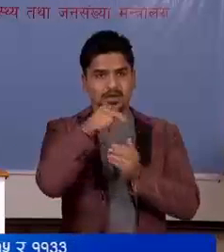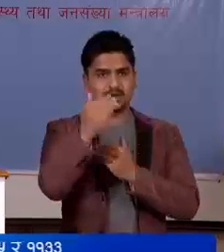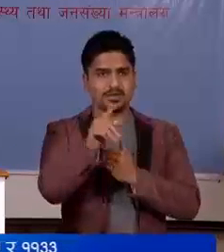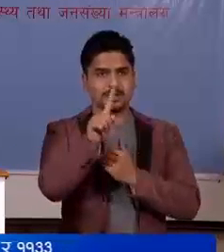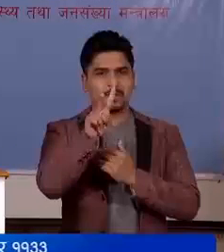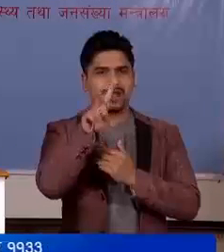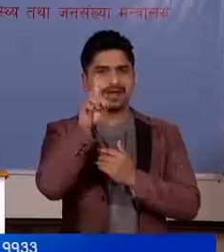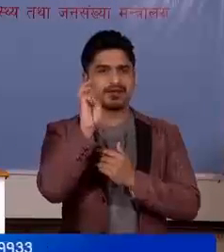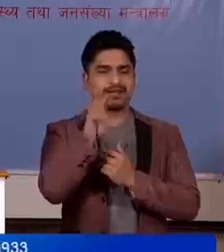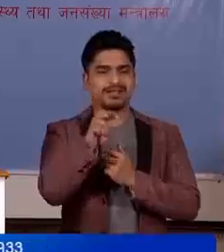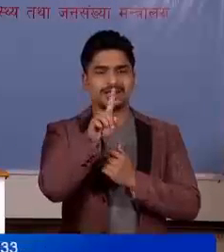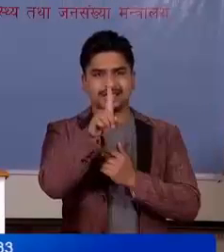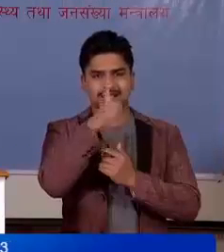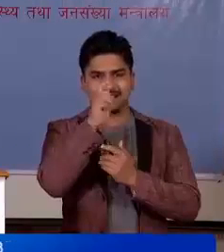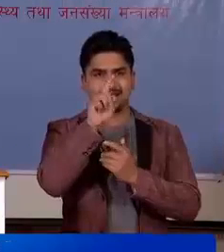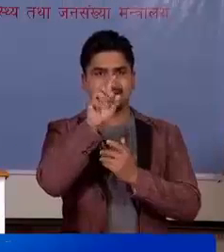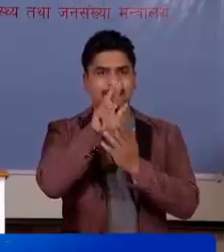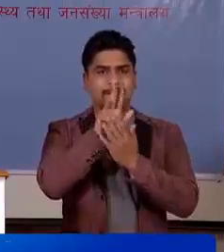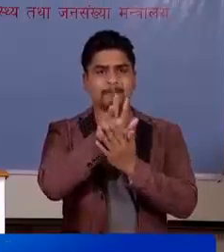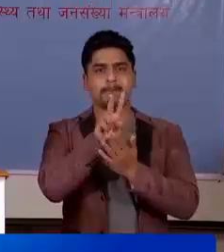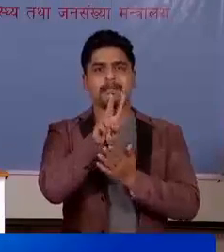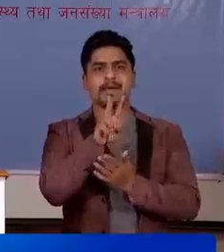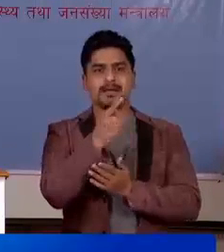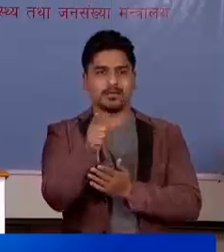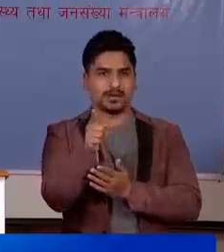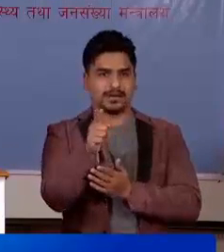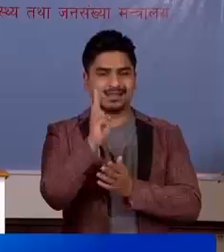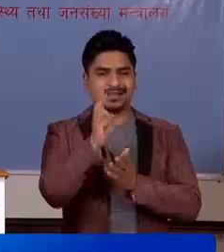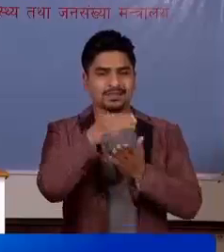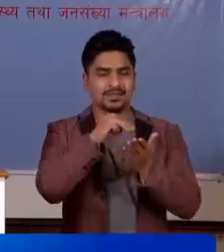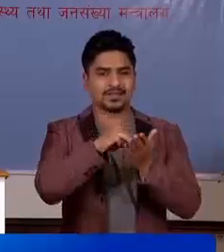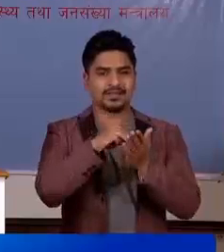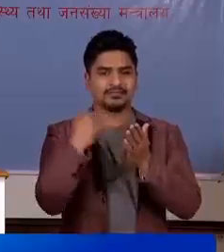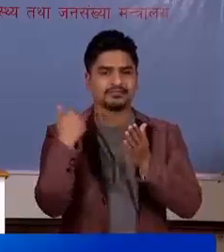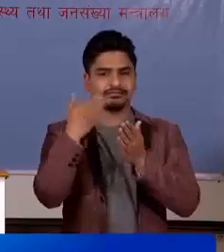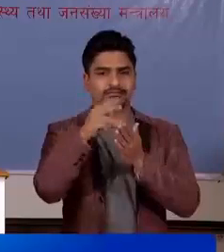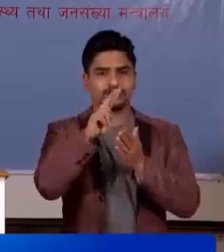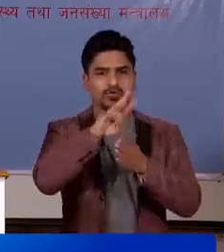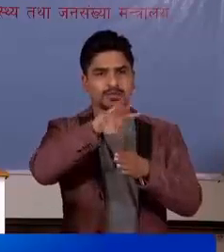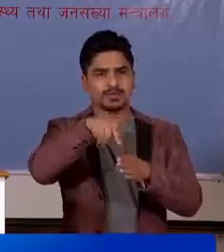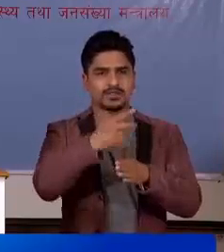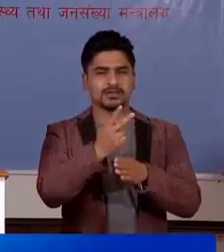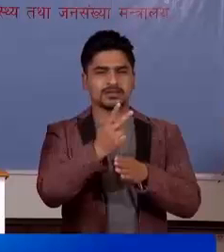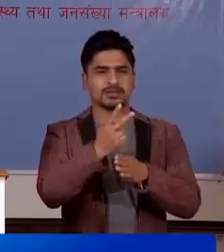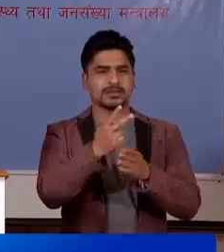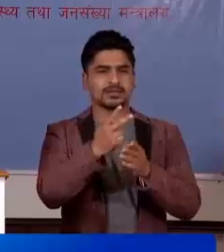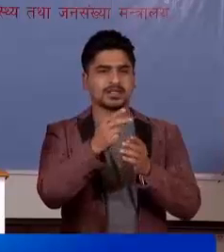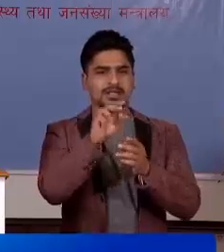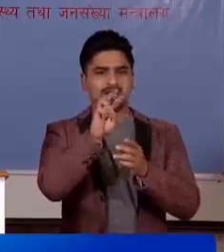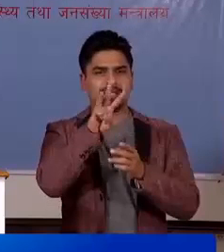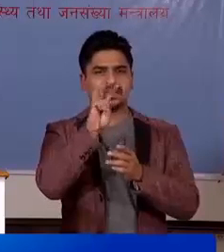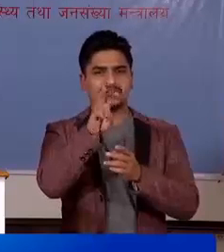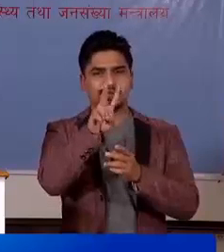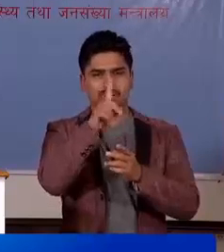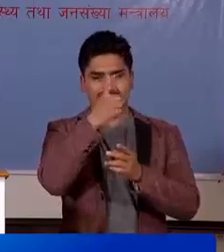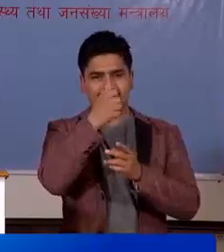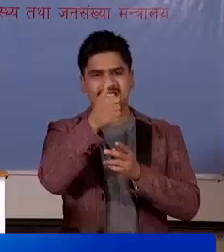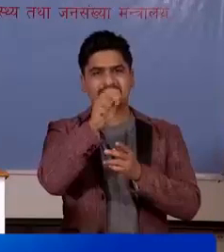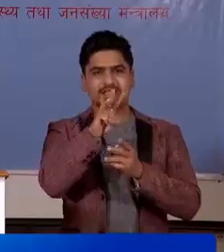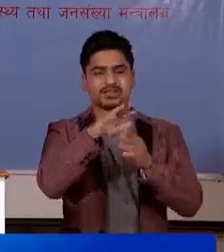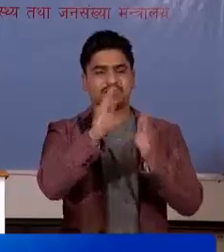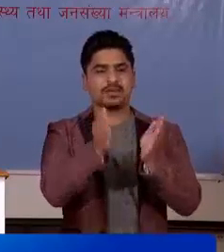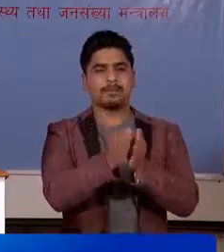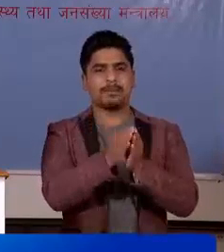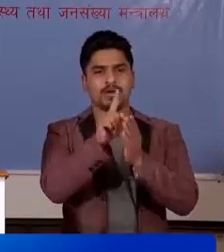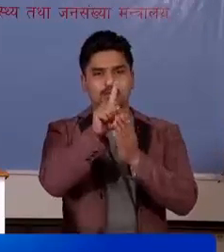सम्मा 12,192 अटाँ हो तेसमादे गता 24 गंटा मा 302,63 अटा बाएकाशां एसरी कूल